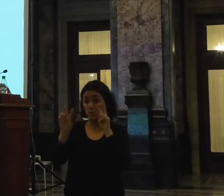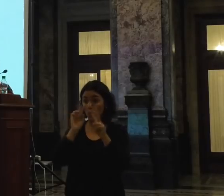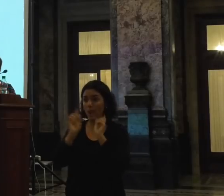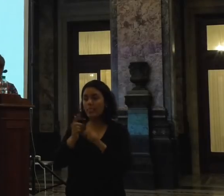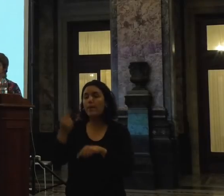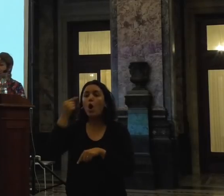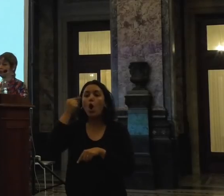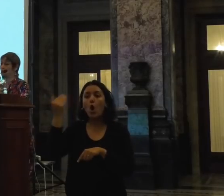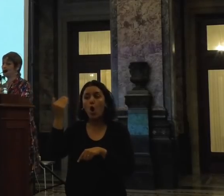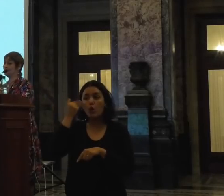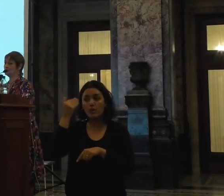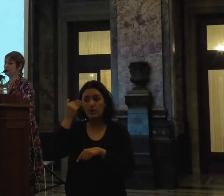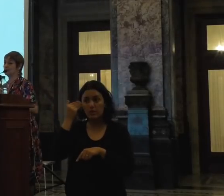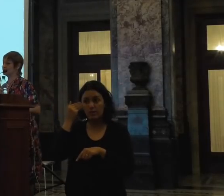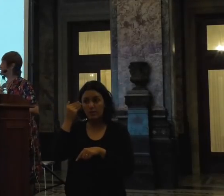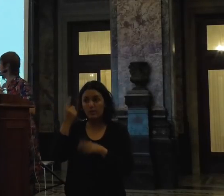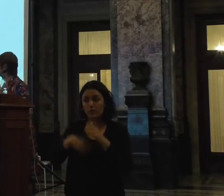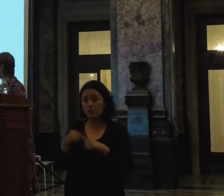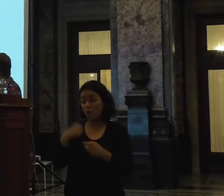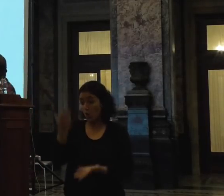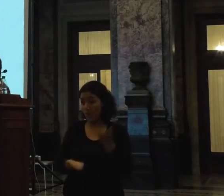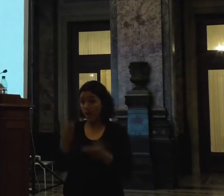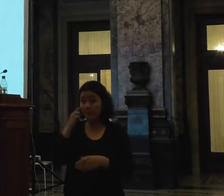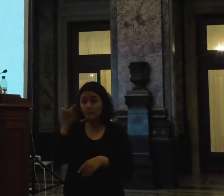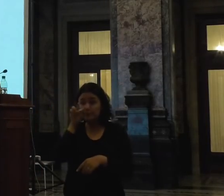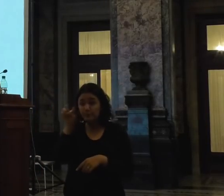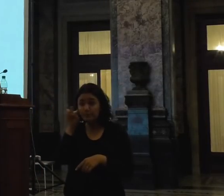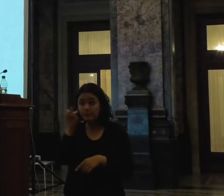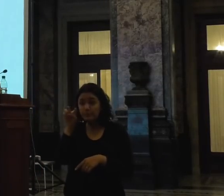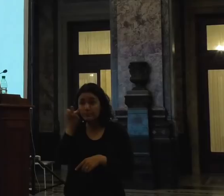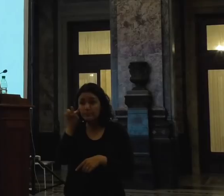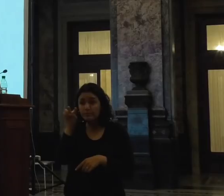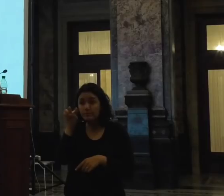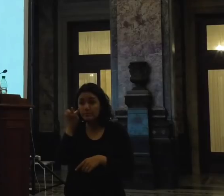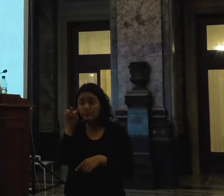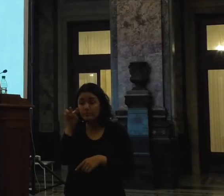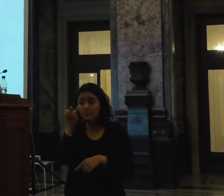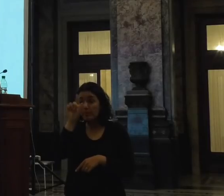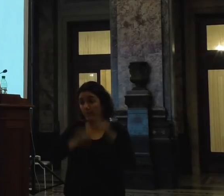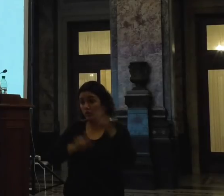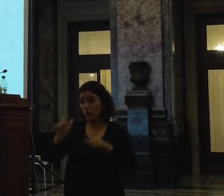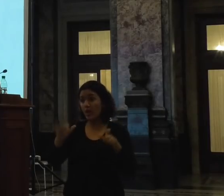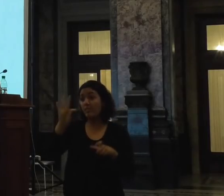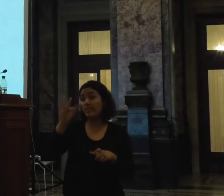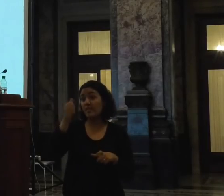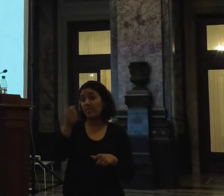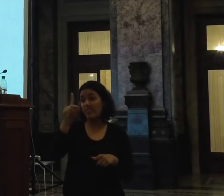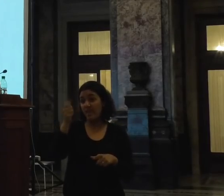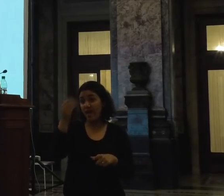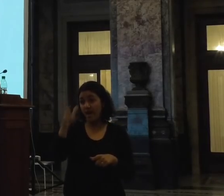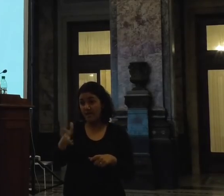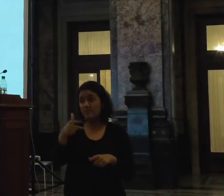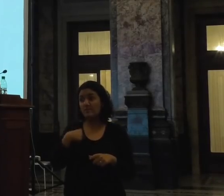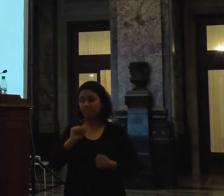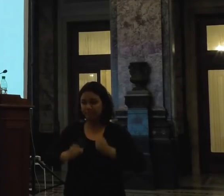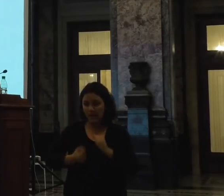cognitivos. Entonces, comparamos las microsacadas que tenían las personas con déficit atencional y los